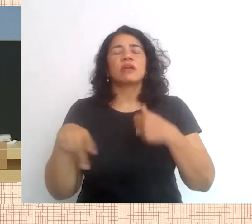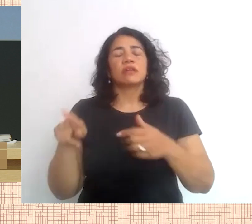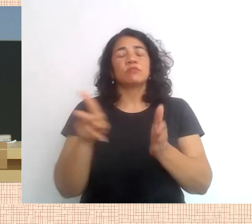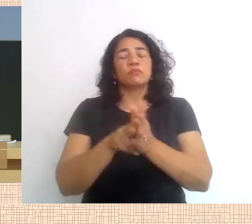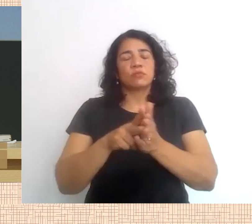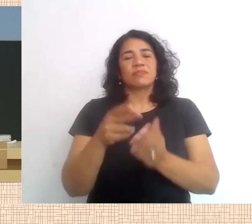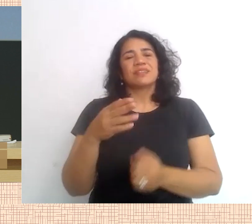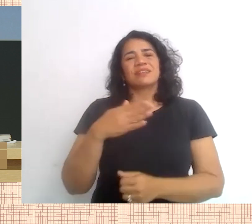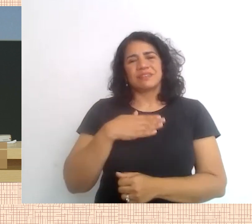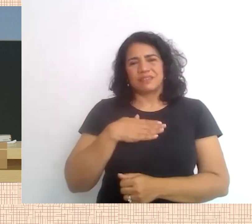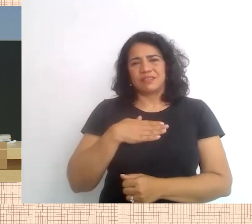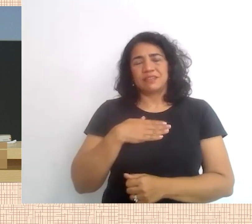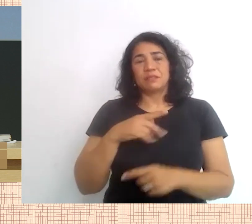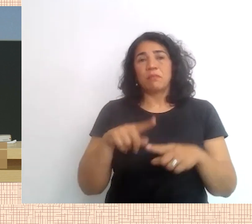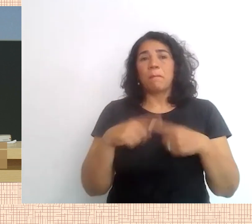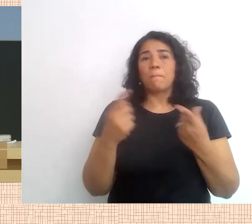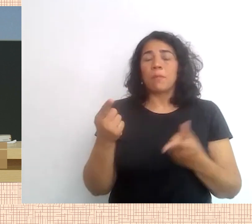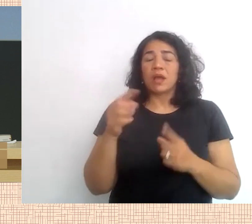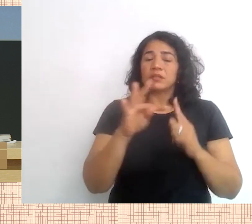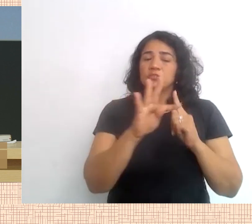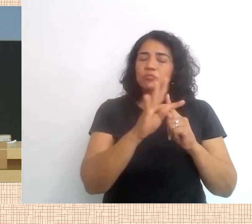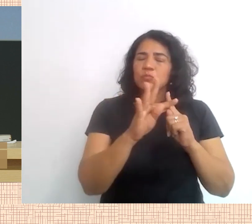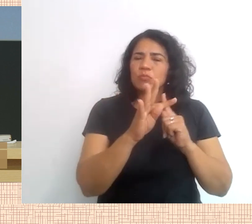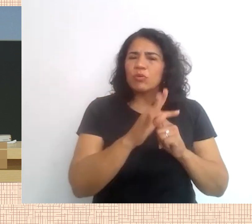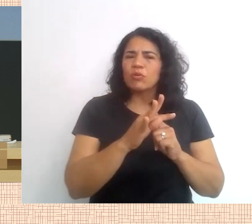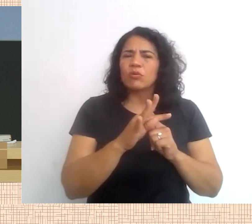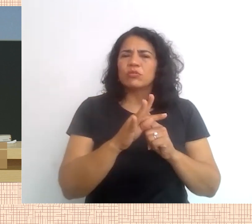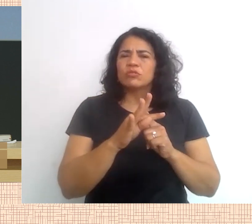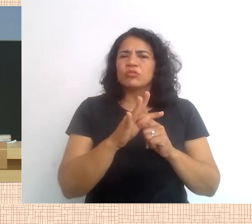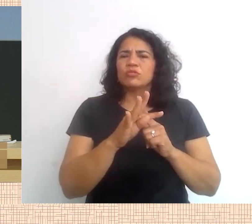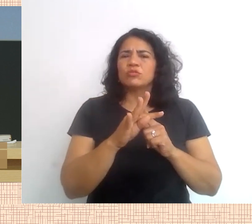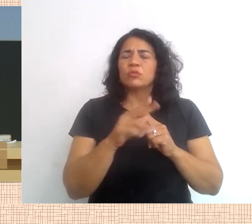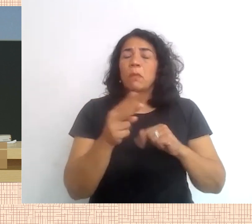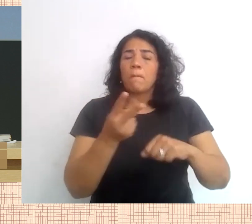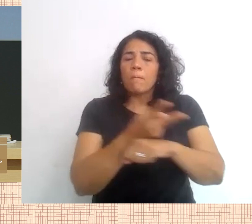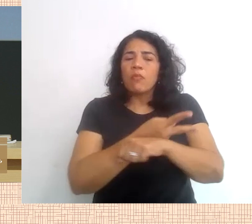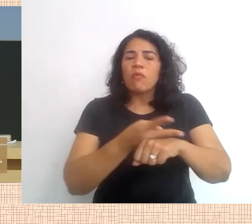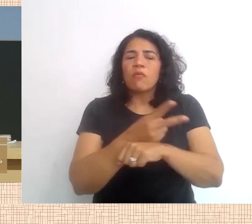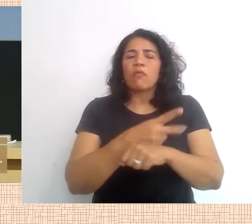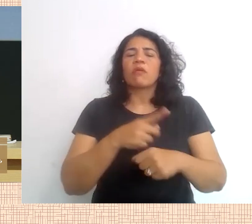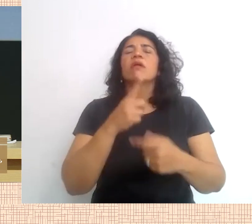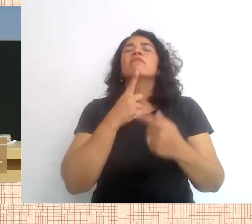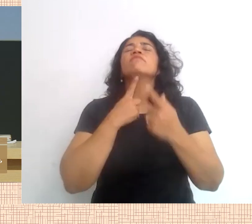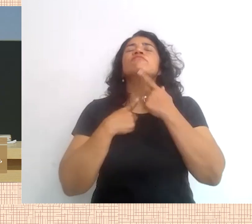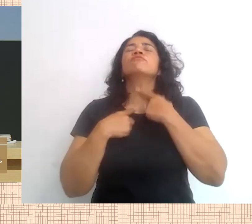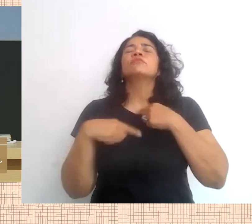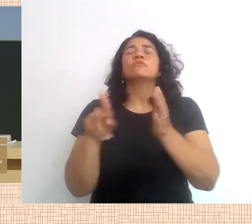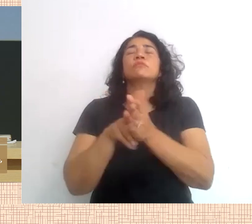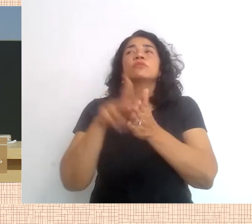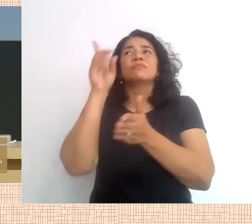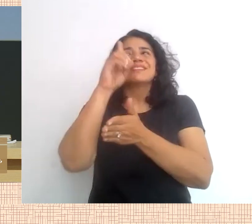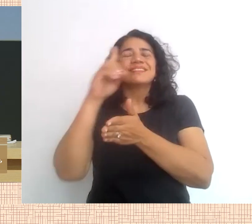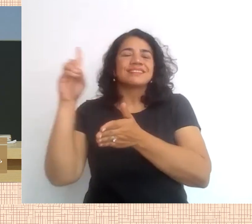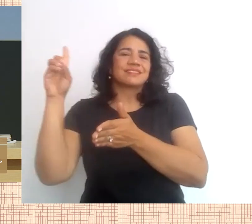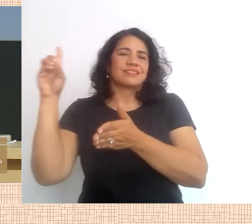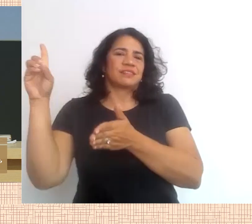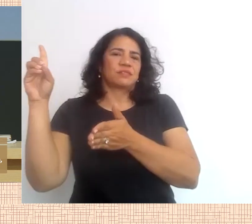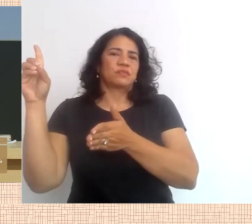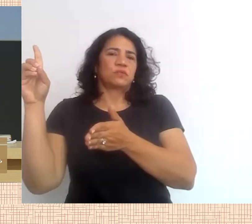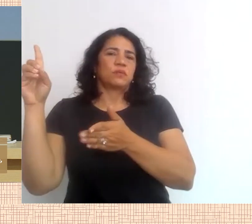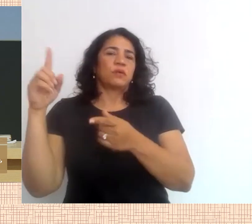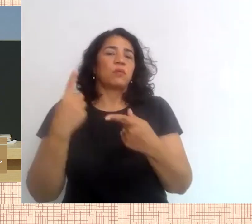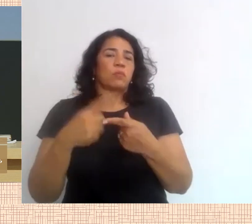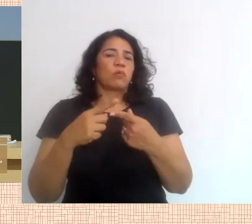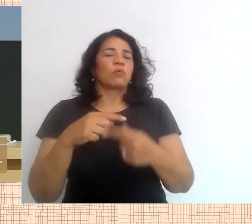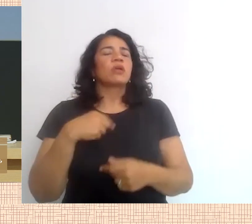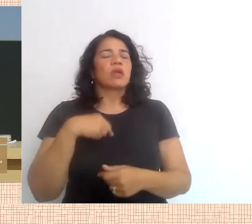Irmãos, como é importante preparar um Timóteo. E conheceis o seu caráter provado, pois serviu ao Evangelho junto comigo como